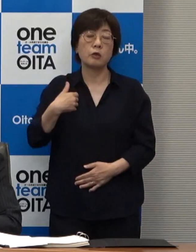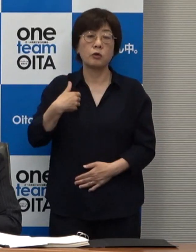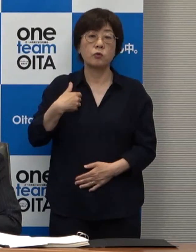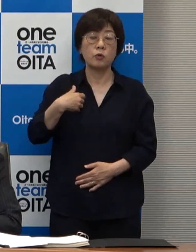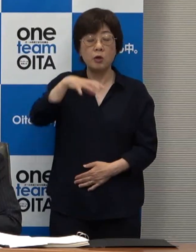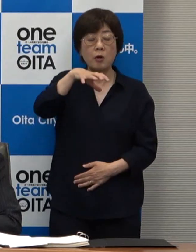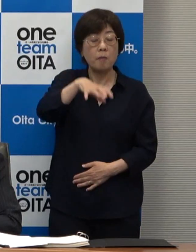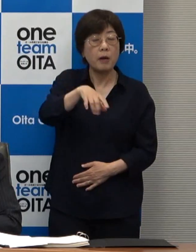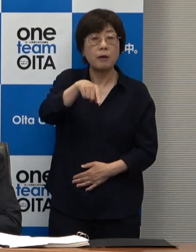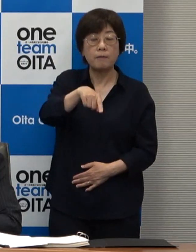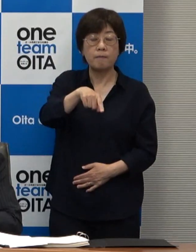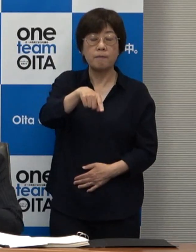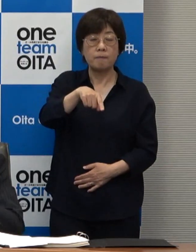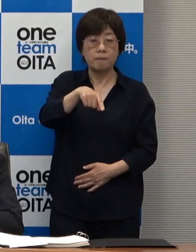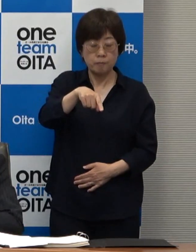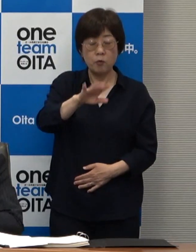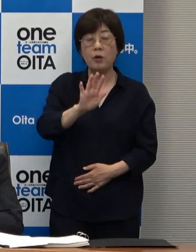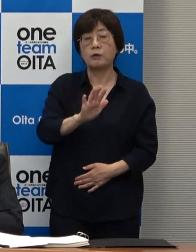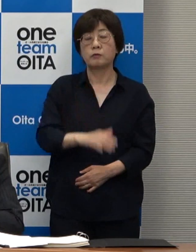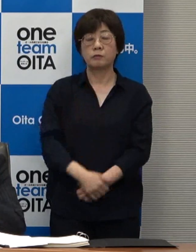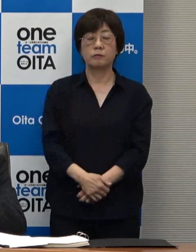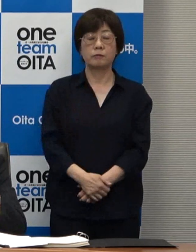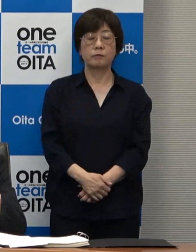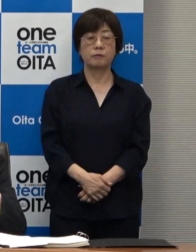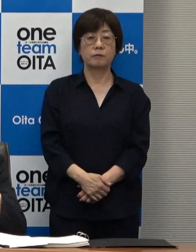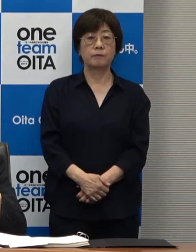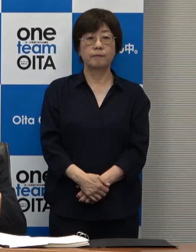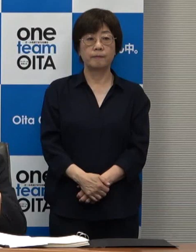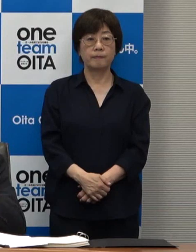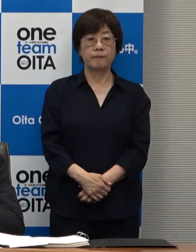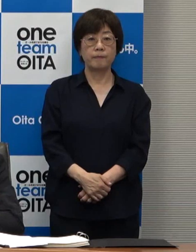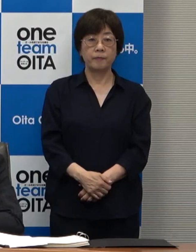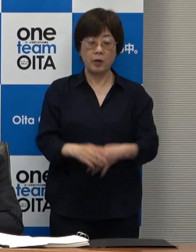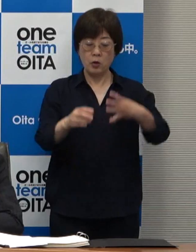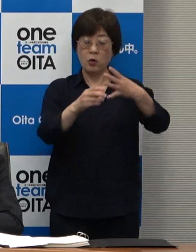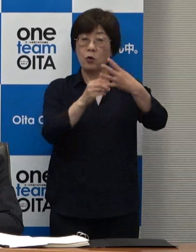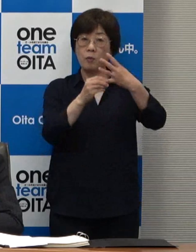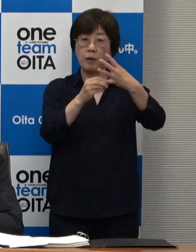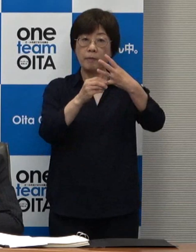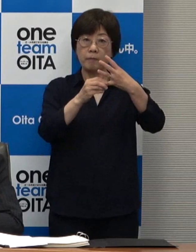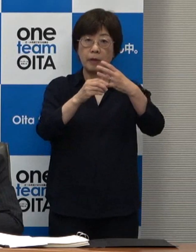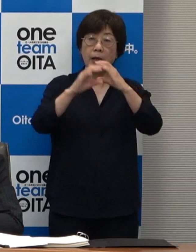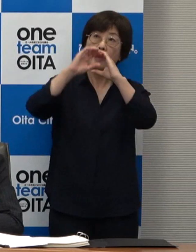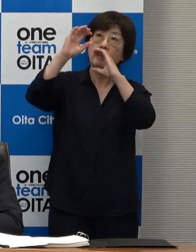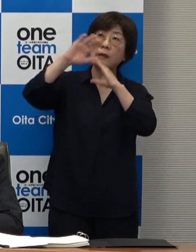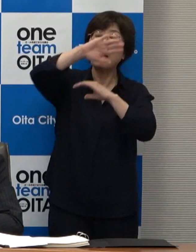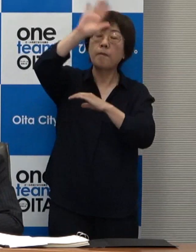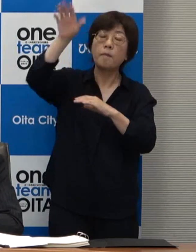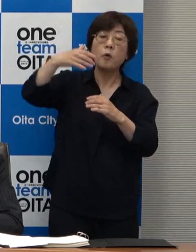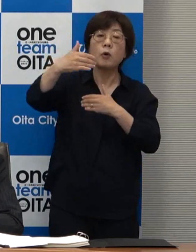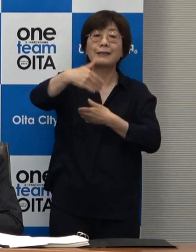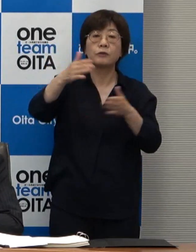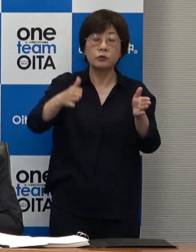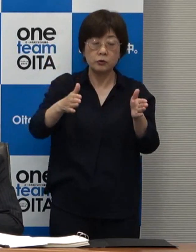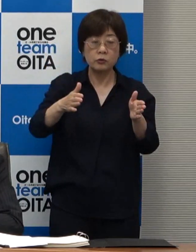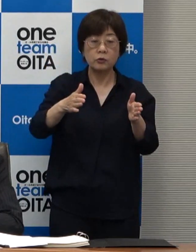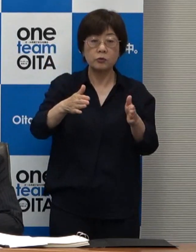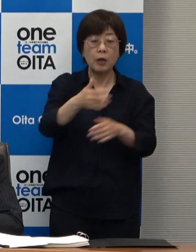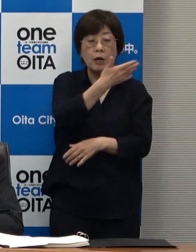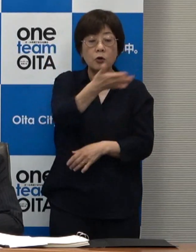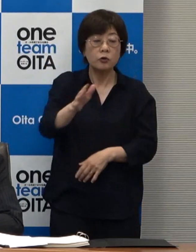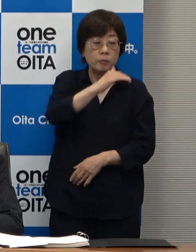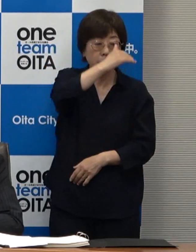体験できる装置となっています。4番目、展望室については豊洋海峡を一望